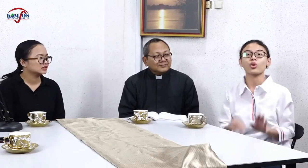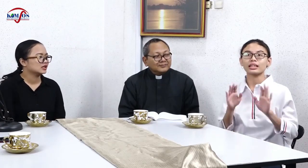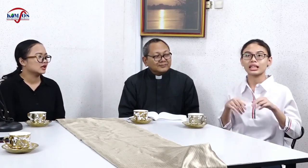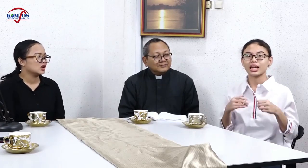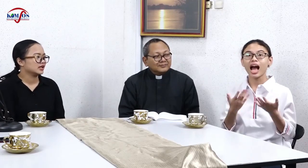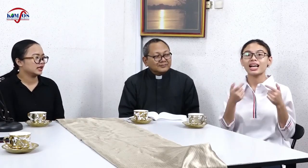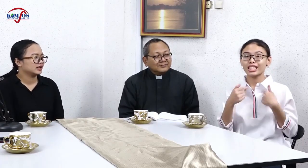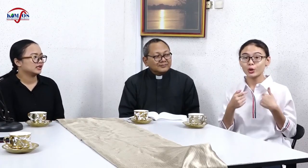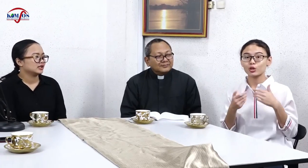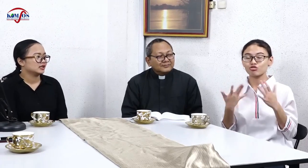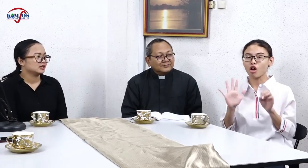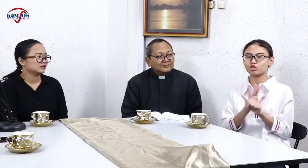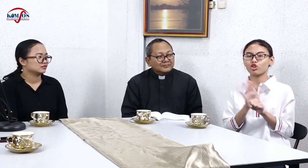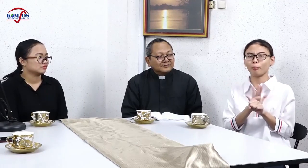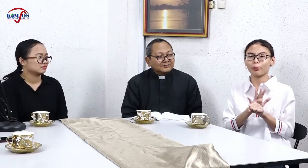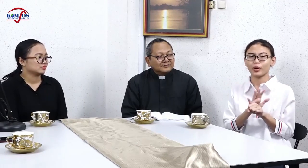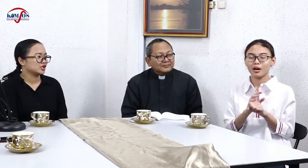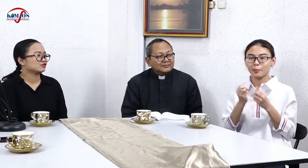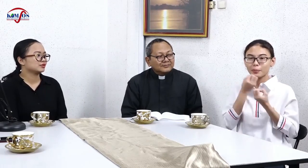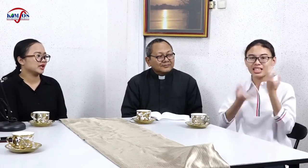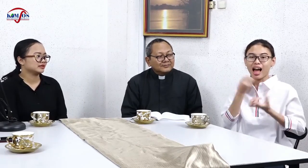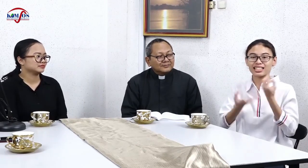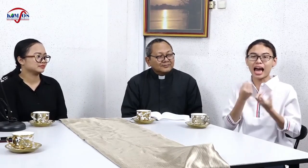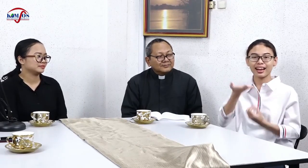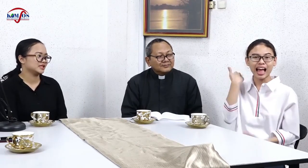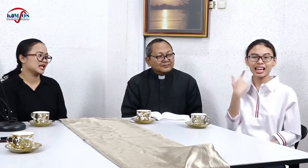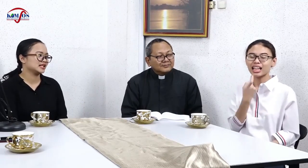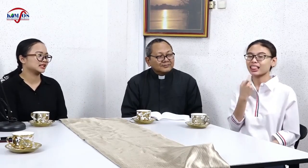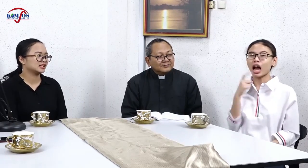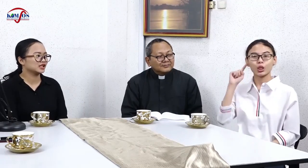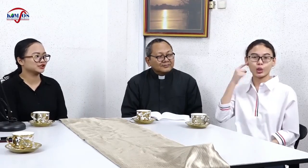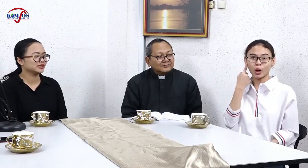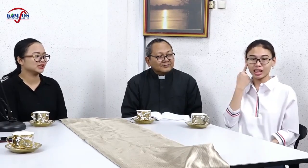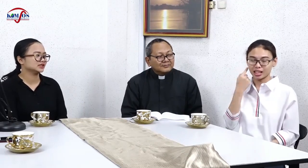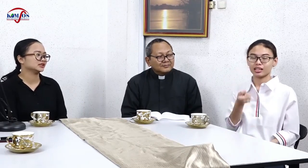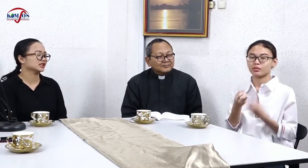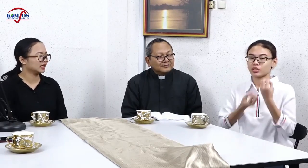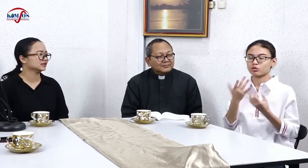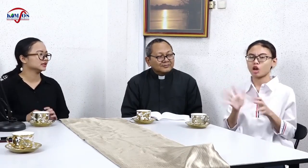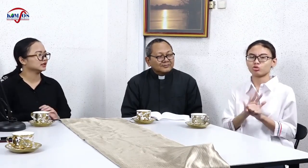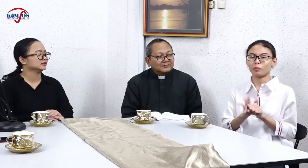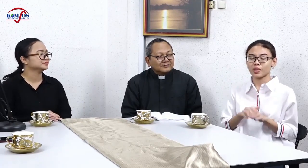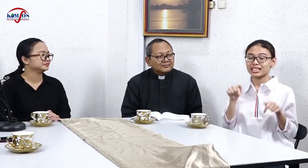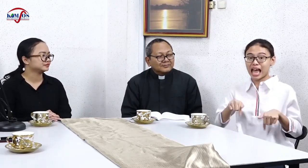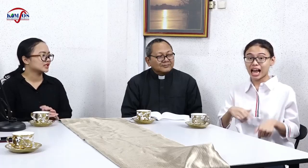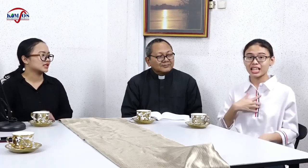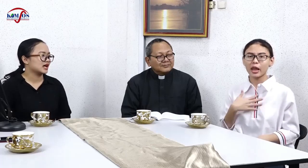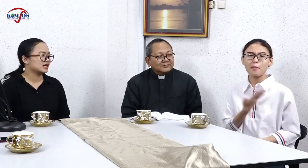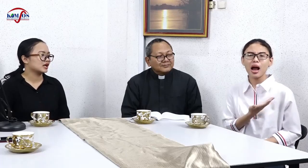nah oke sudah cukup ya penjelasan tentang tuli ya